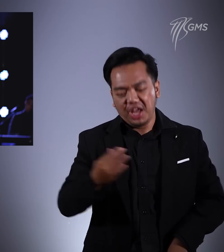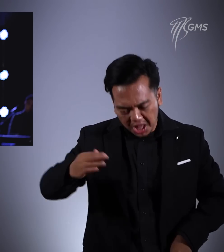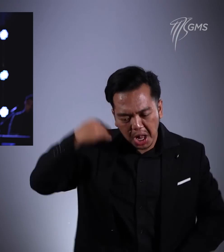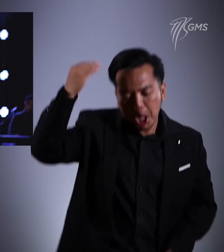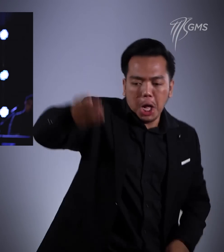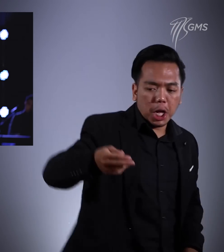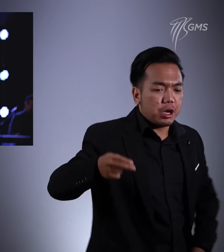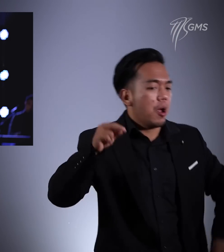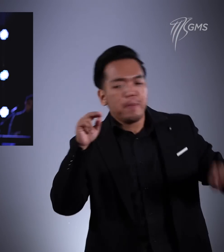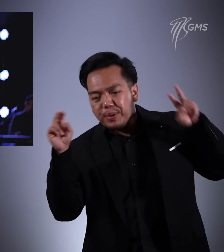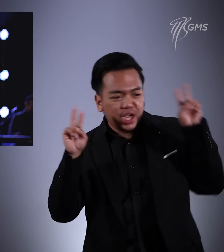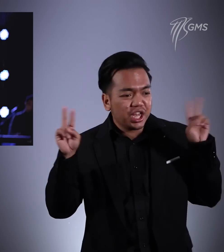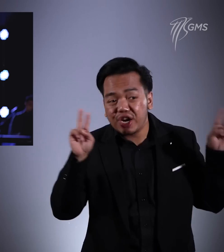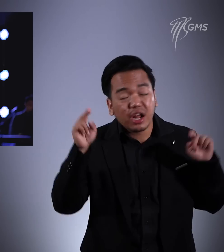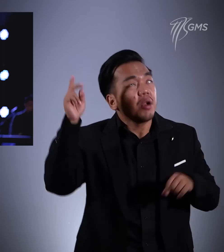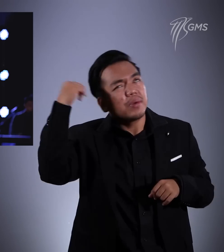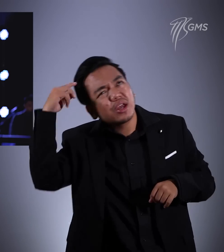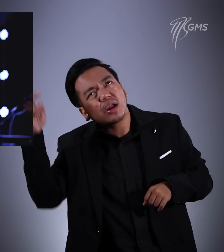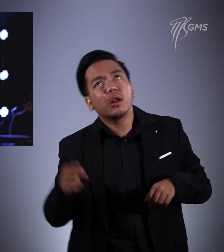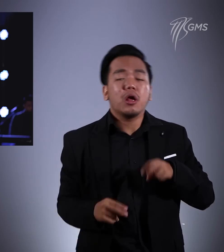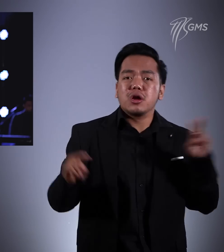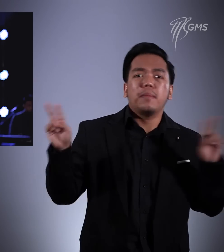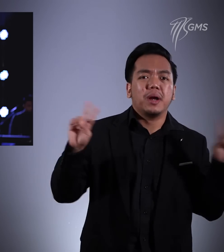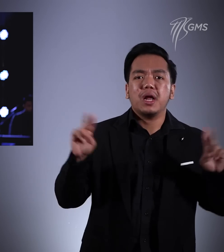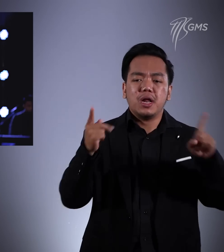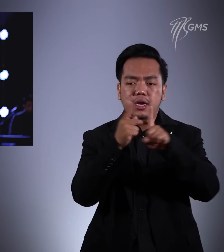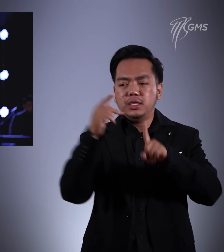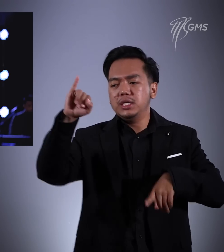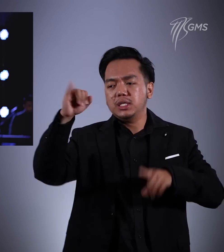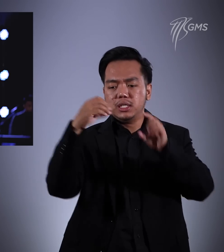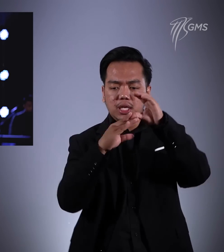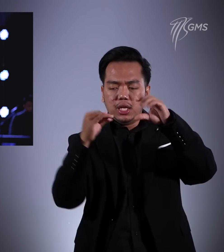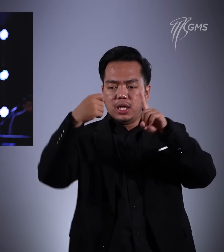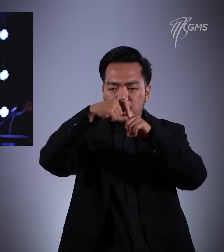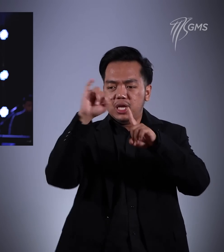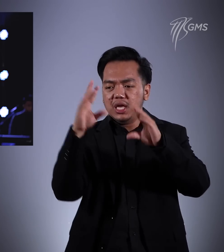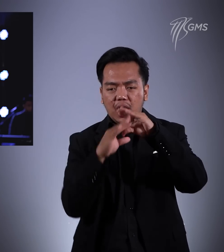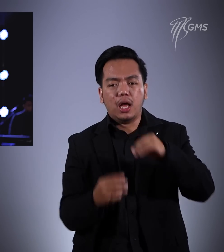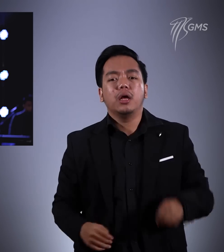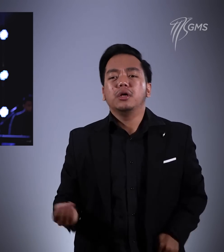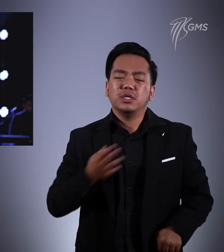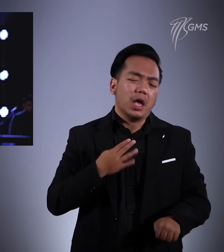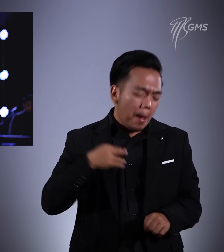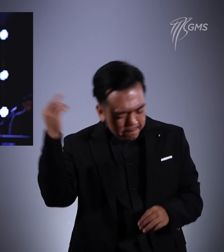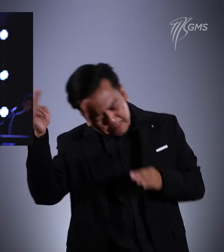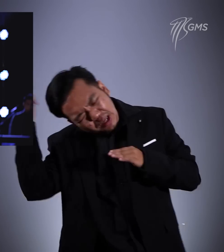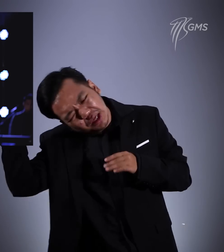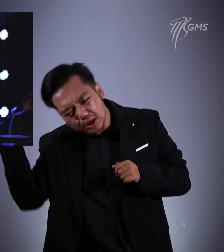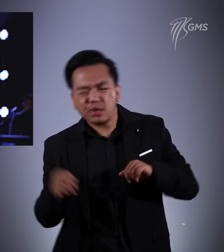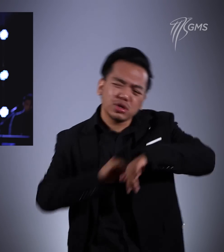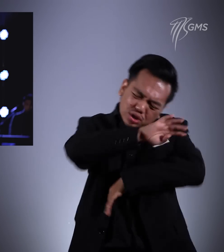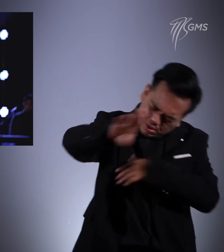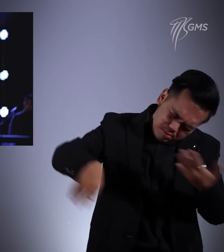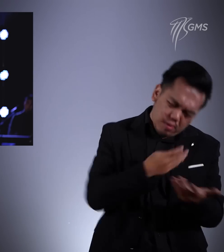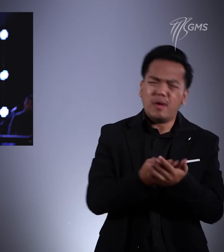pikirkan kemenangan Hizkiah dalam peperangan. Ketika dia disembuhkan, ditambahi umurnya. Saya akan pikirkan semuanya, tiba-tiba mata